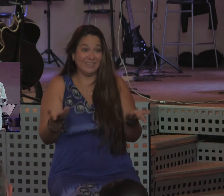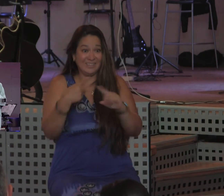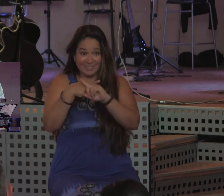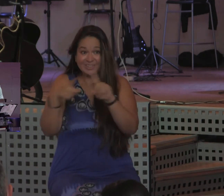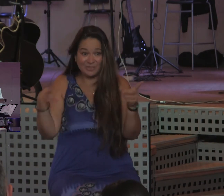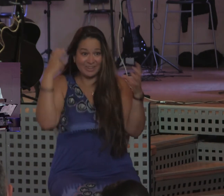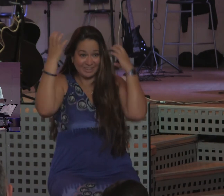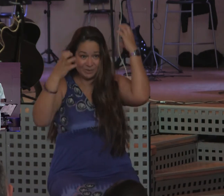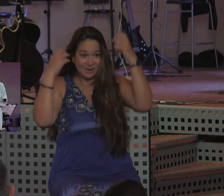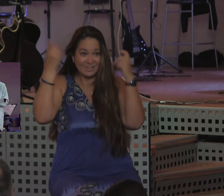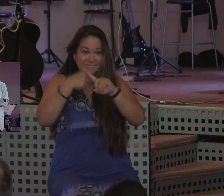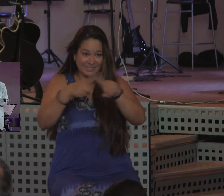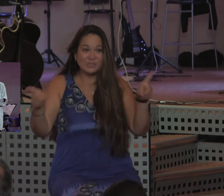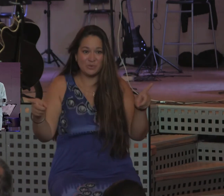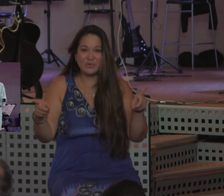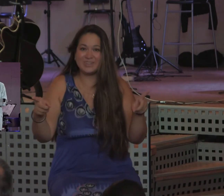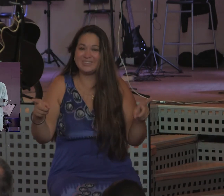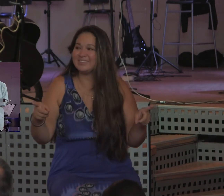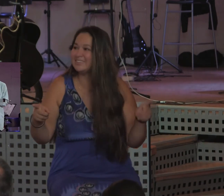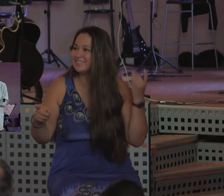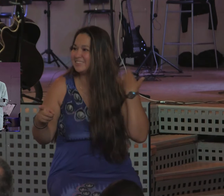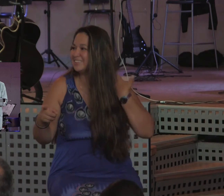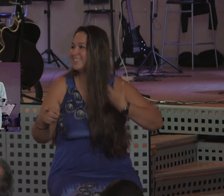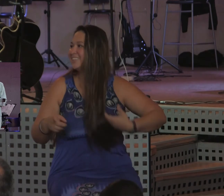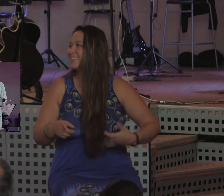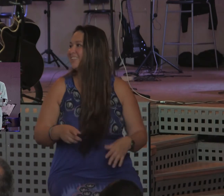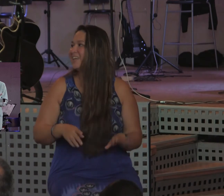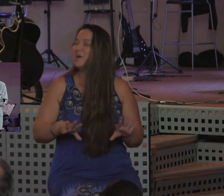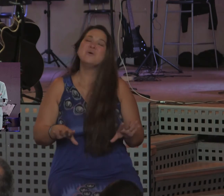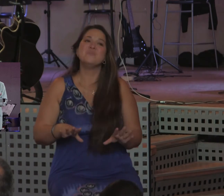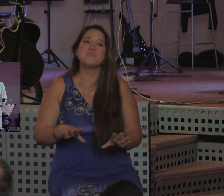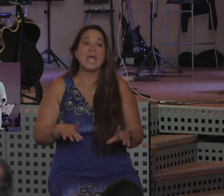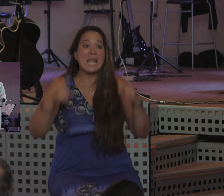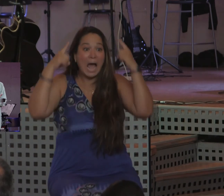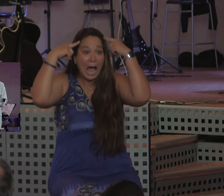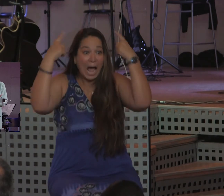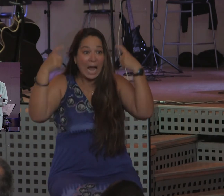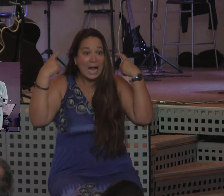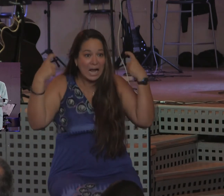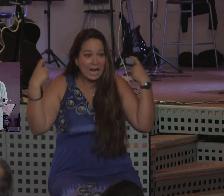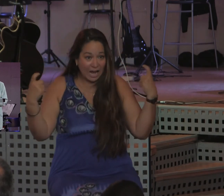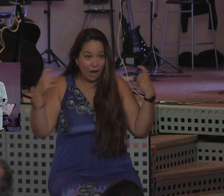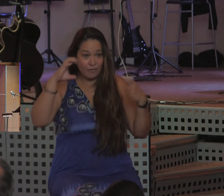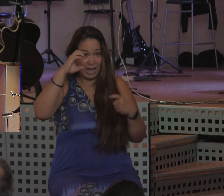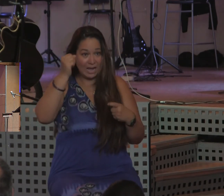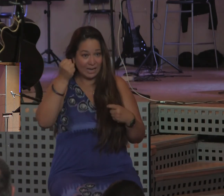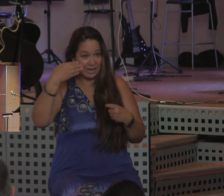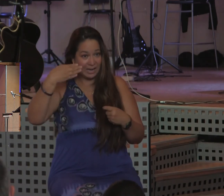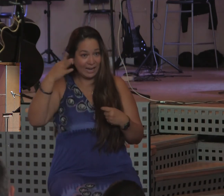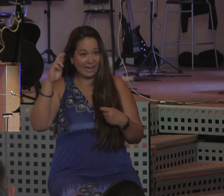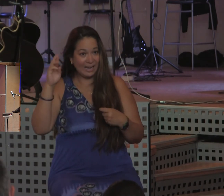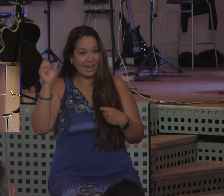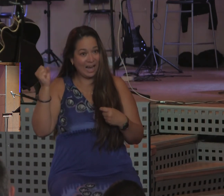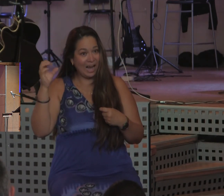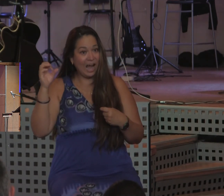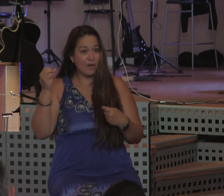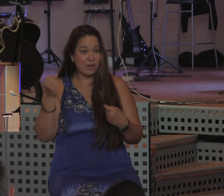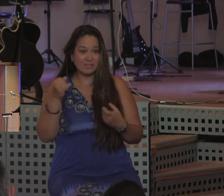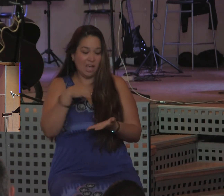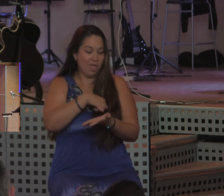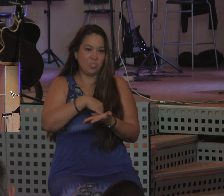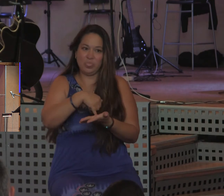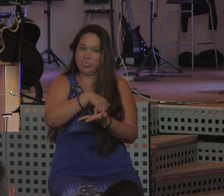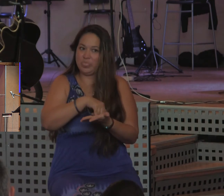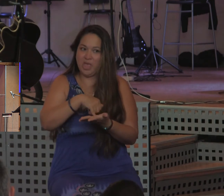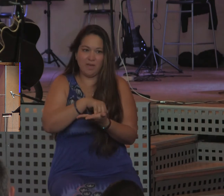es posible que algo de cabra también llevamos dentro. Las cabras no son tan